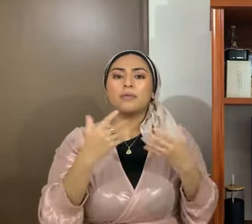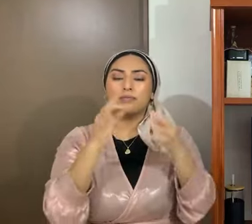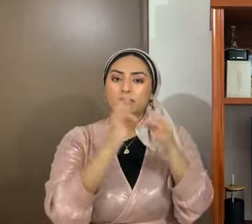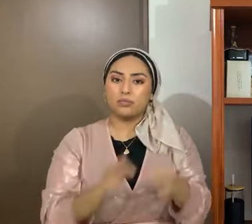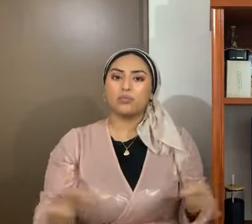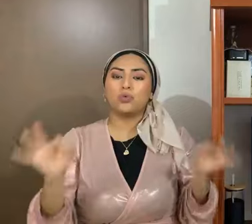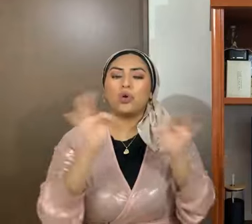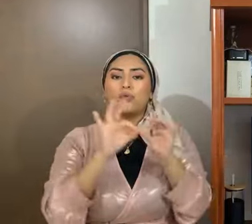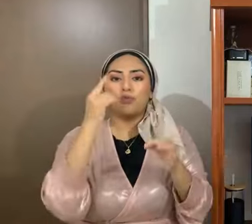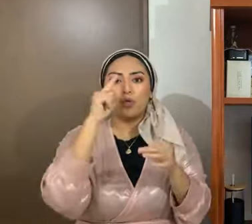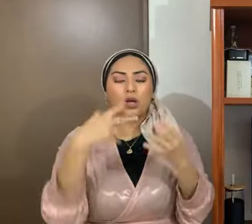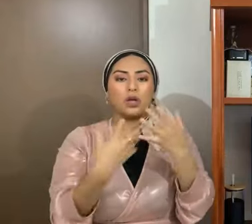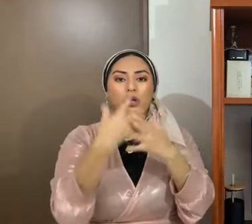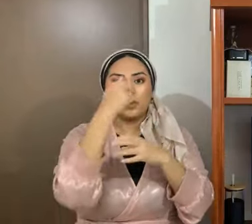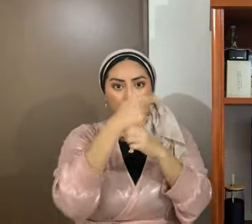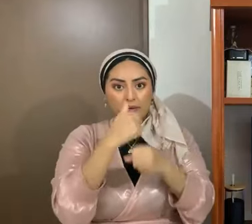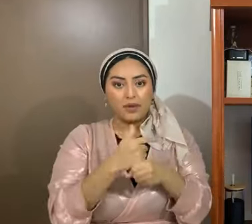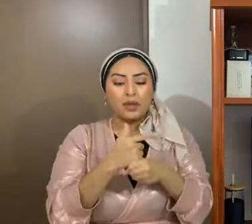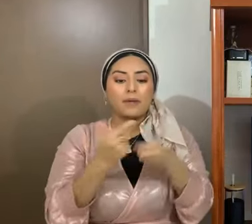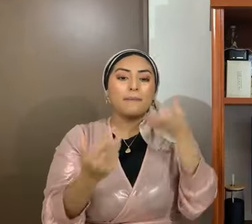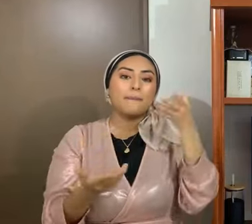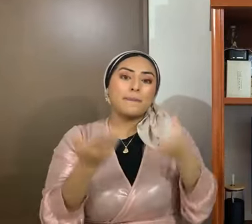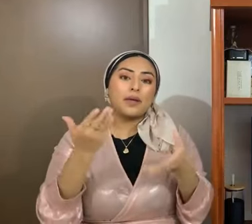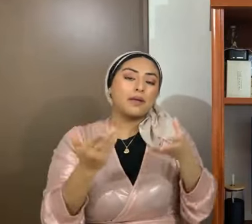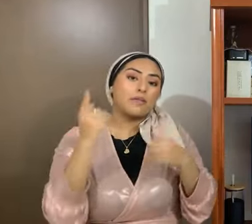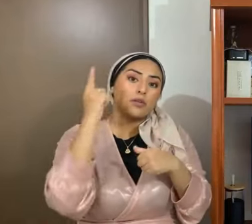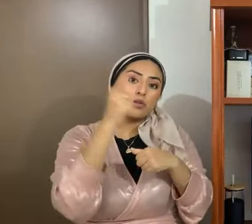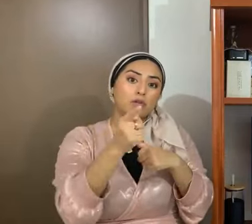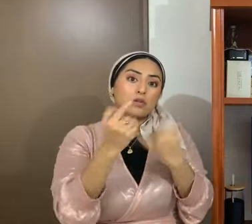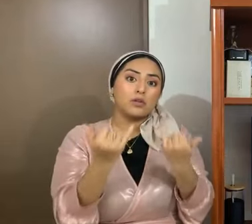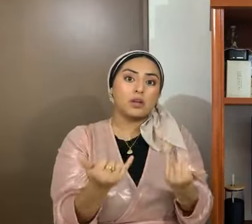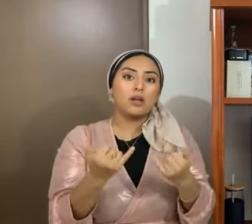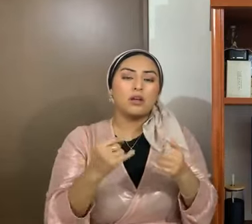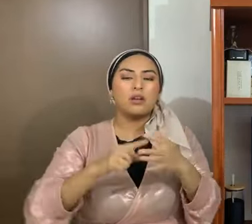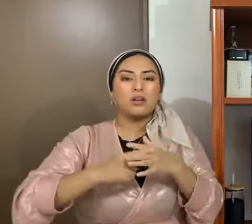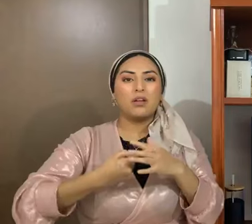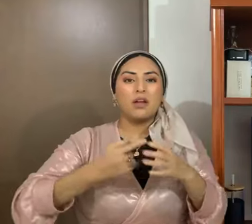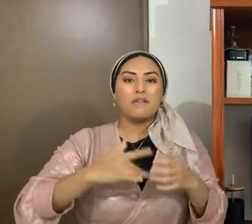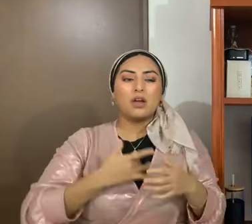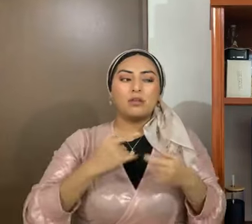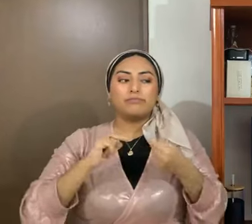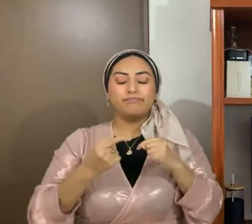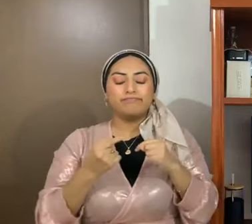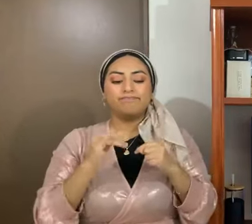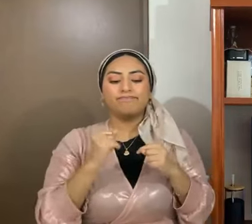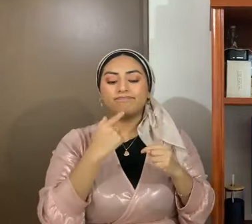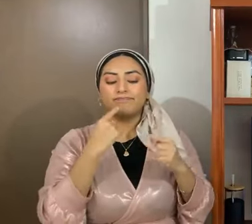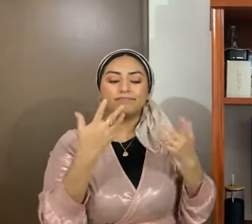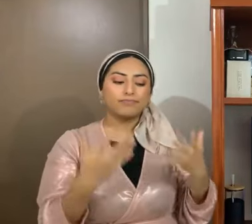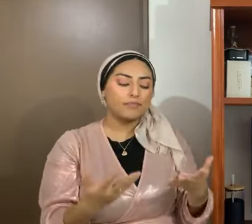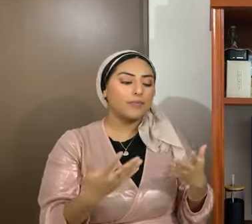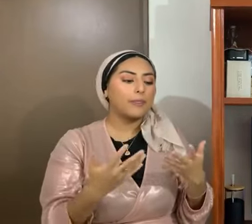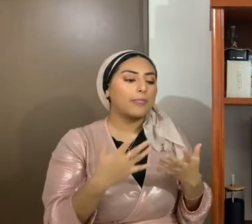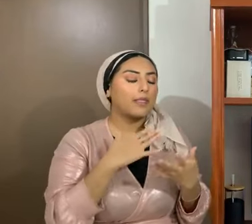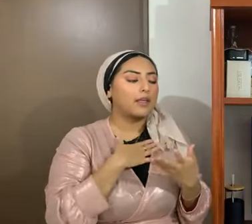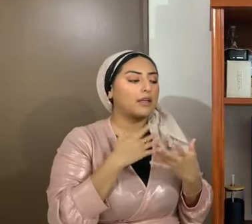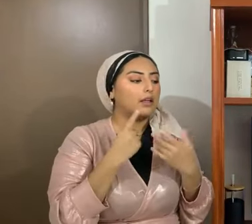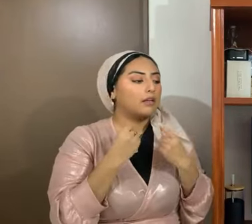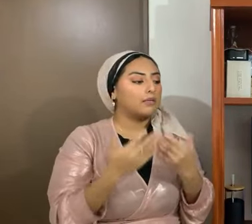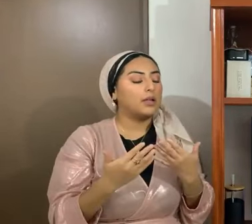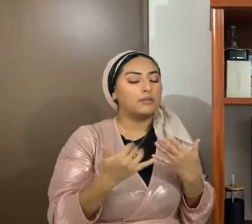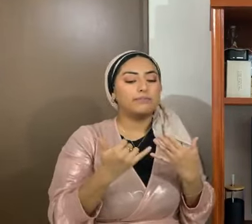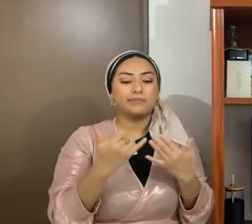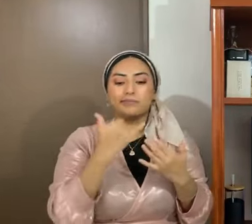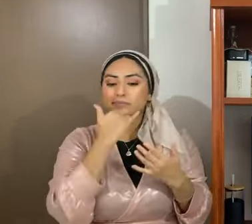es importante para los nuevecitos. A lo mejor usted en este momento empezó a sentir dolor y dijo, sí, he hecho las cosas